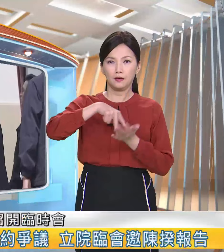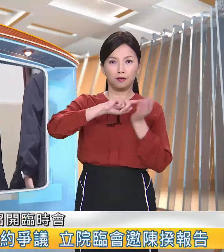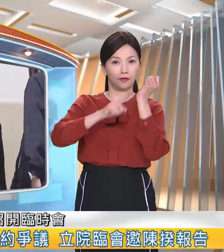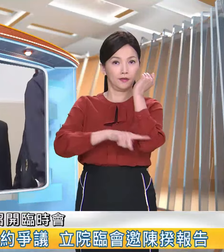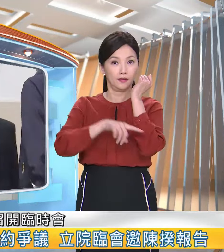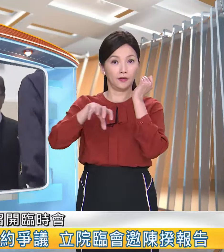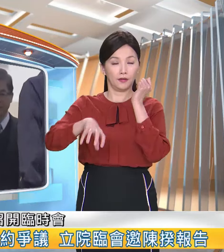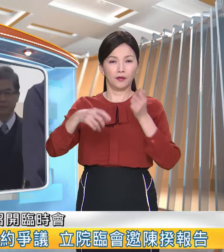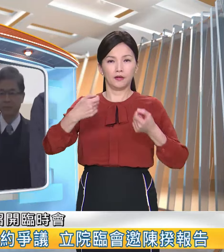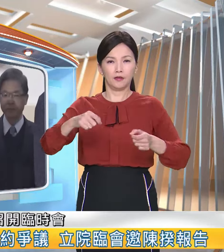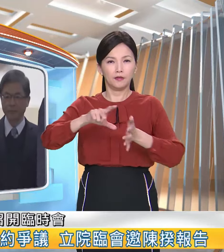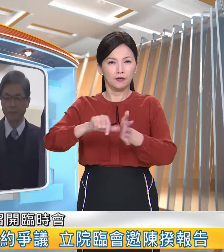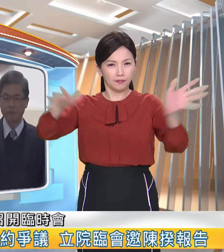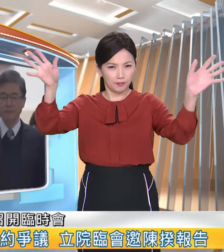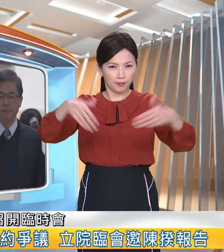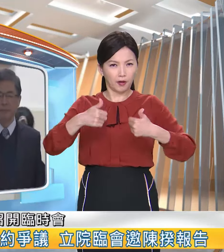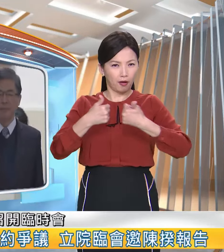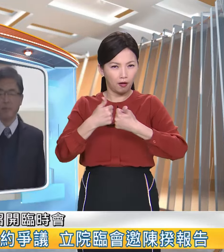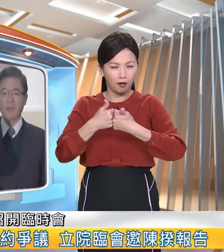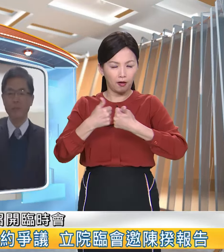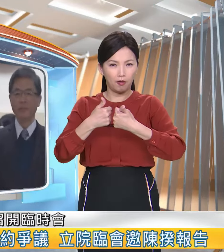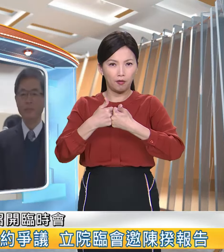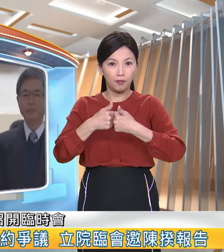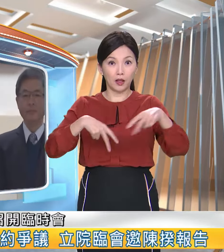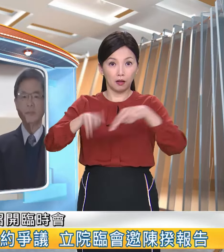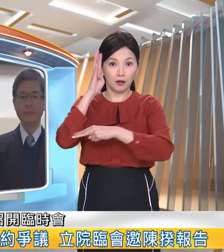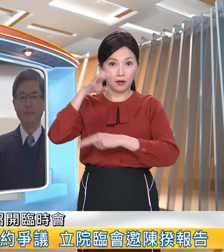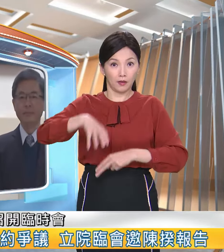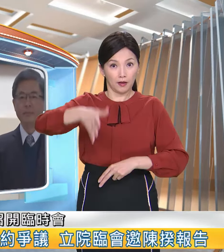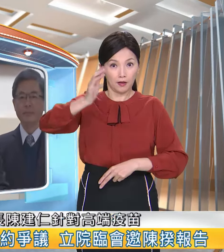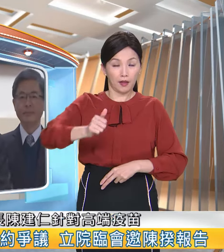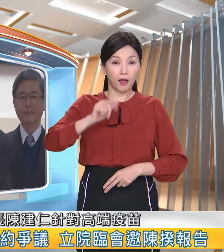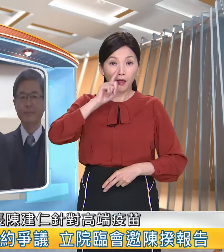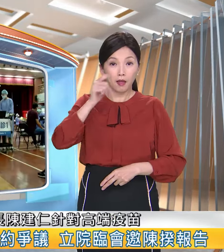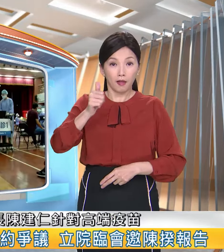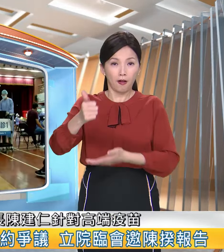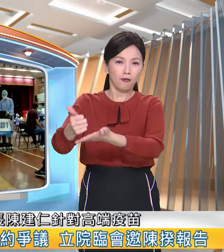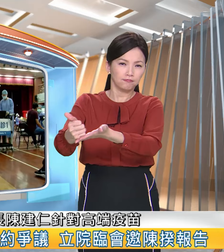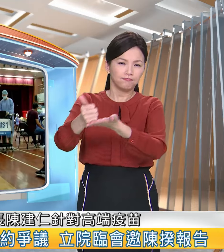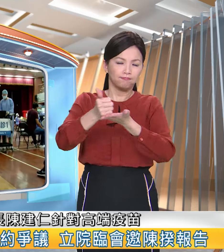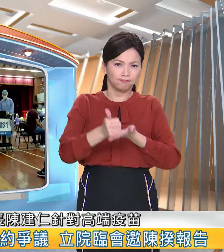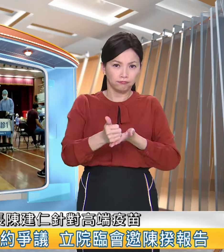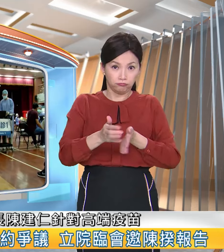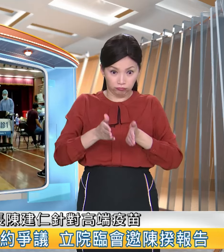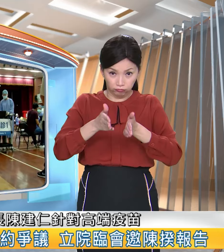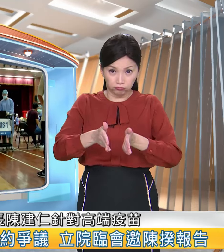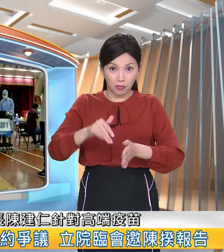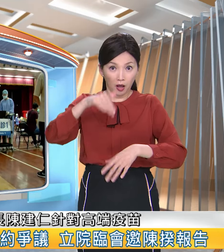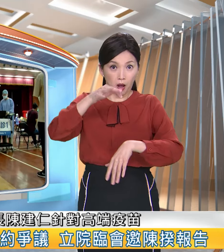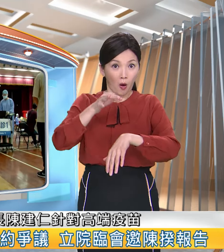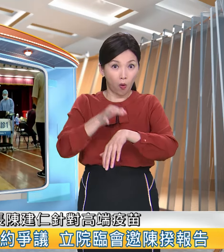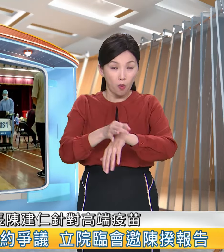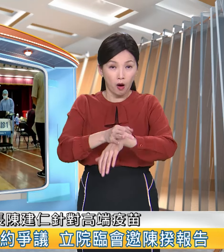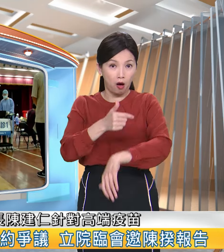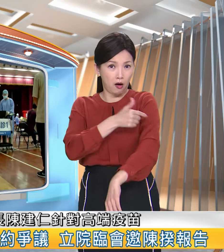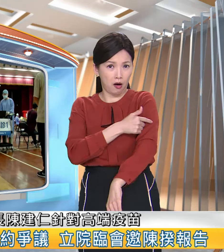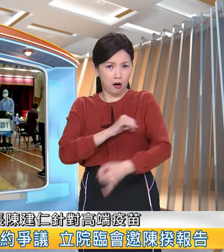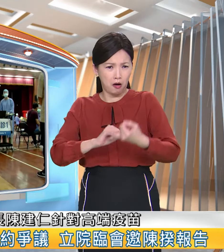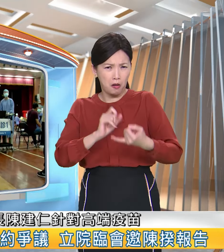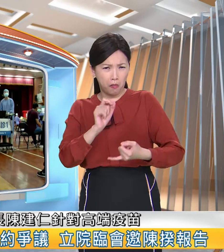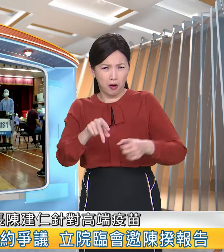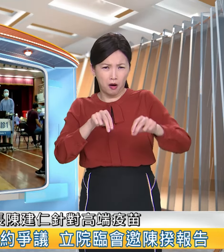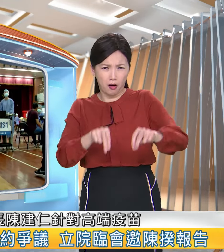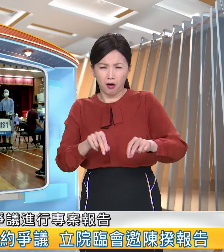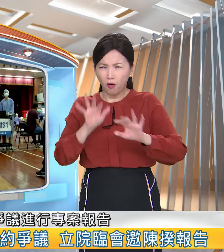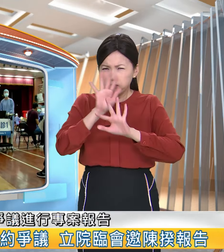立法院昨天召开临时会，邀请行政院长陈建仁针对高端